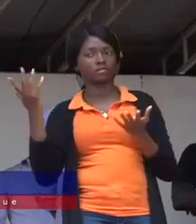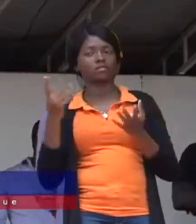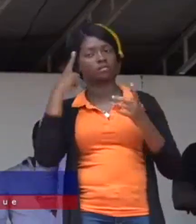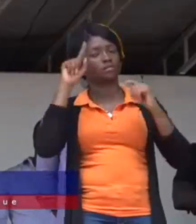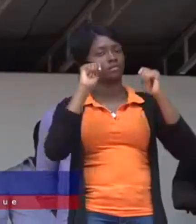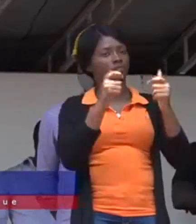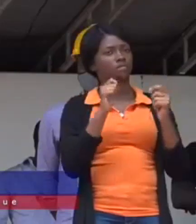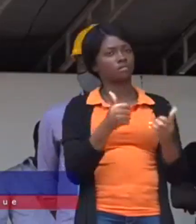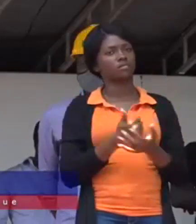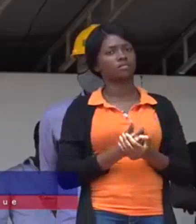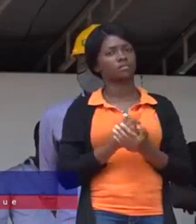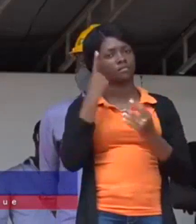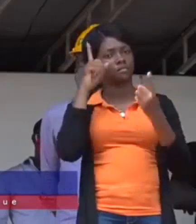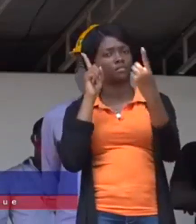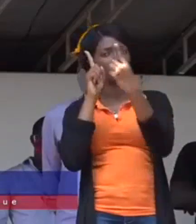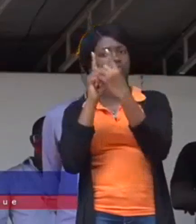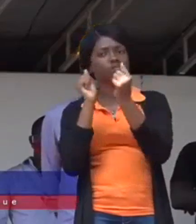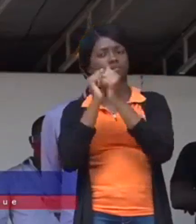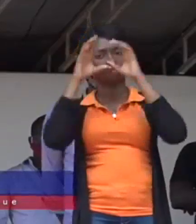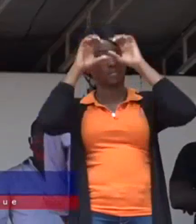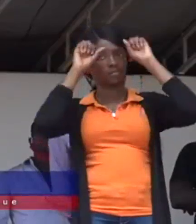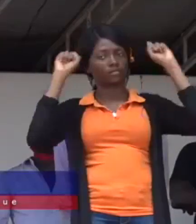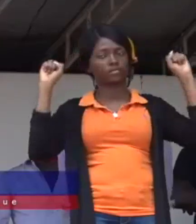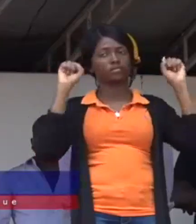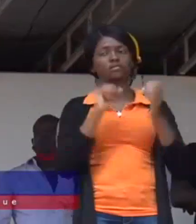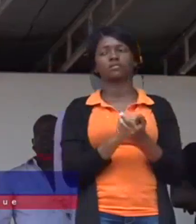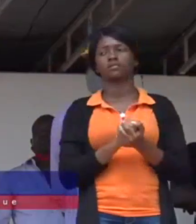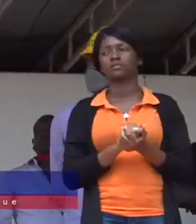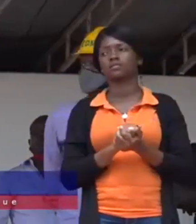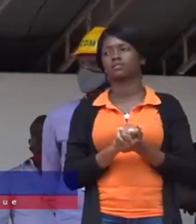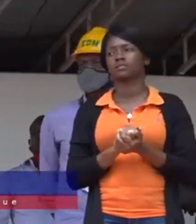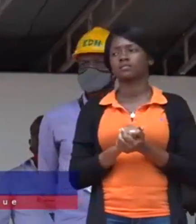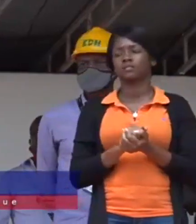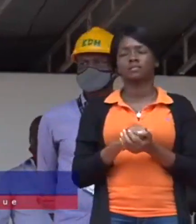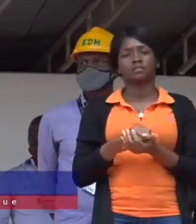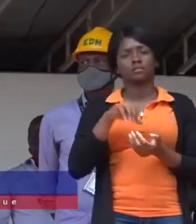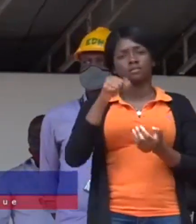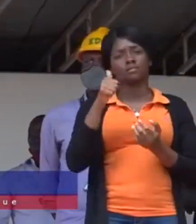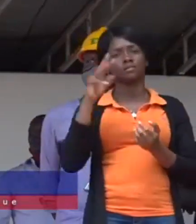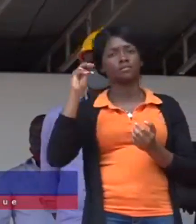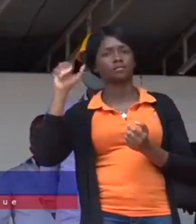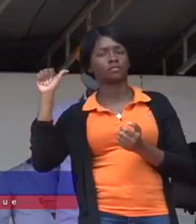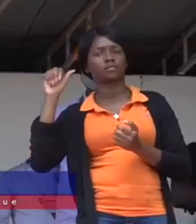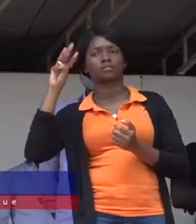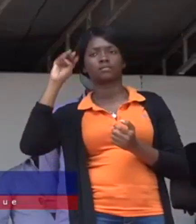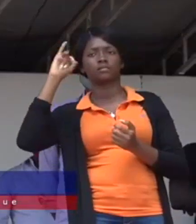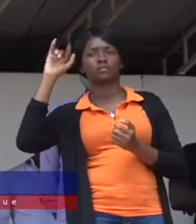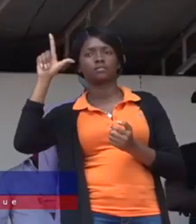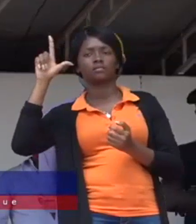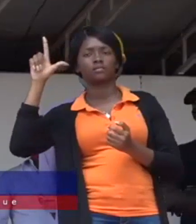pressé, pour ta rencontrer avec le président Nambalé de magistrat Ziki, avec magistrat Miloa. Délégué départemental là,